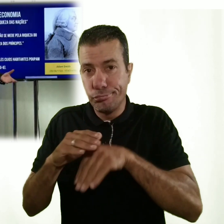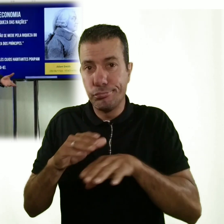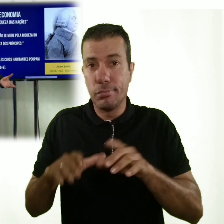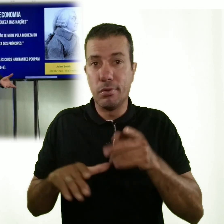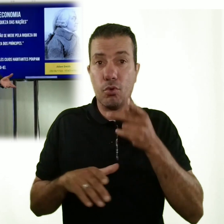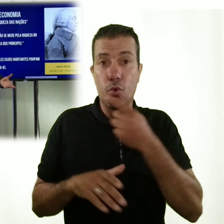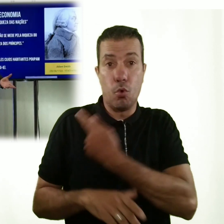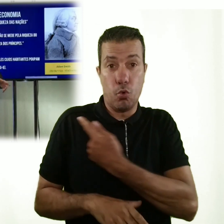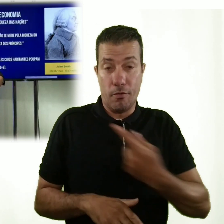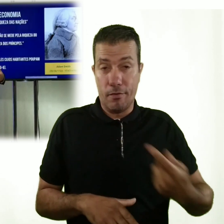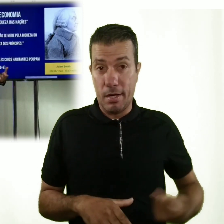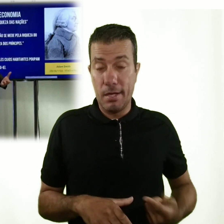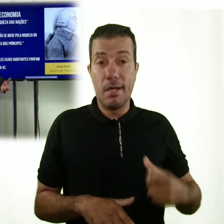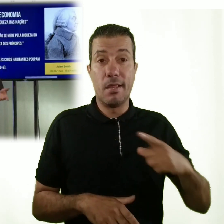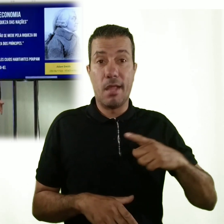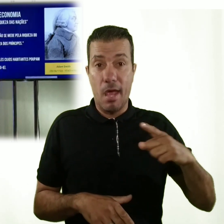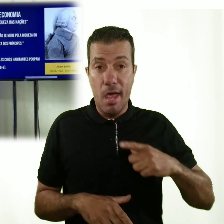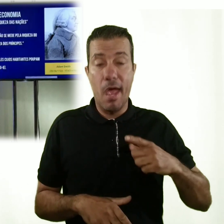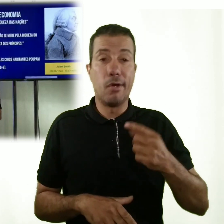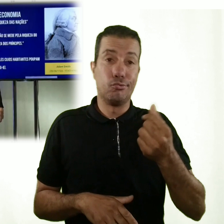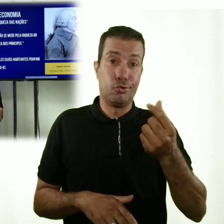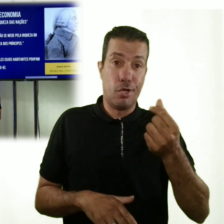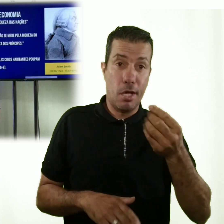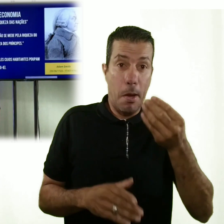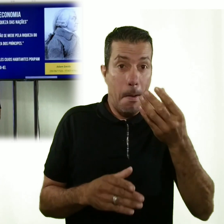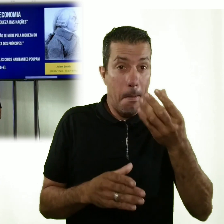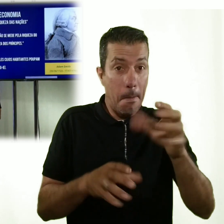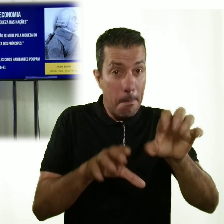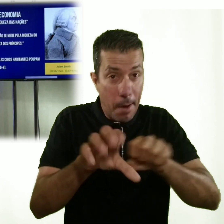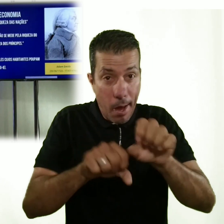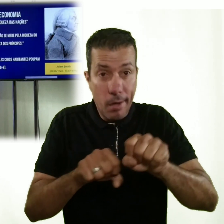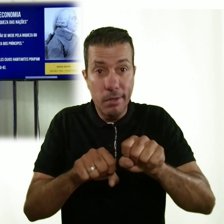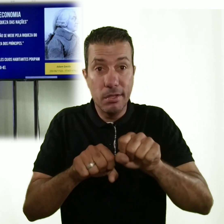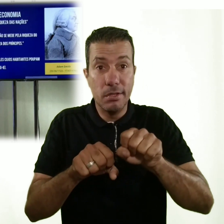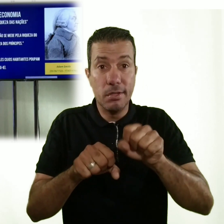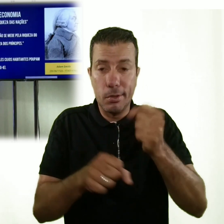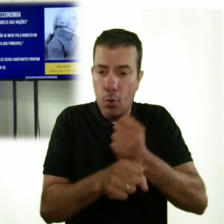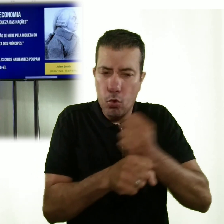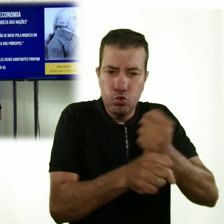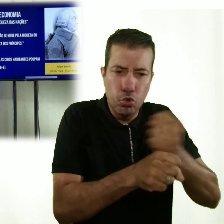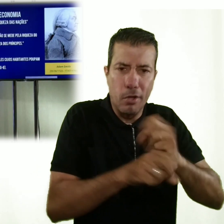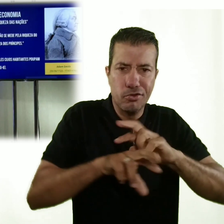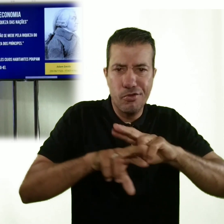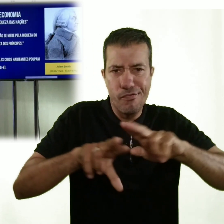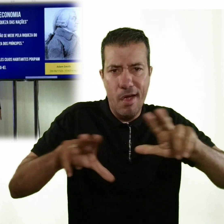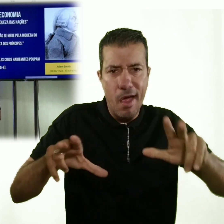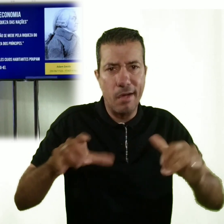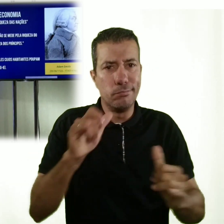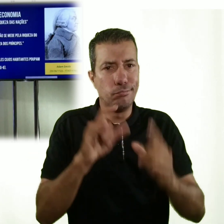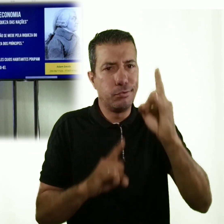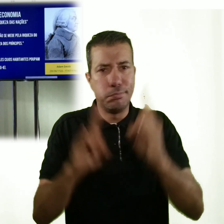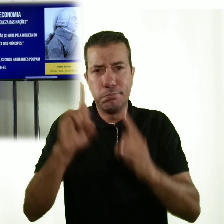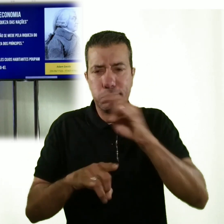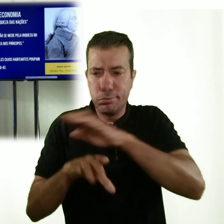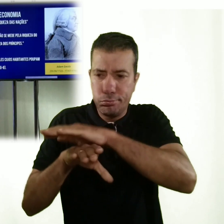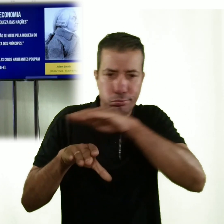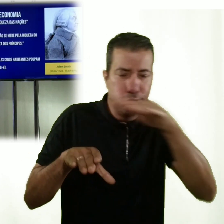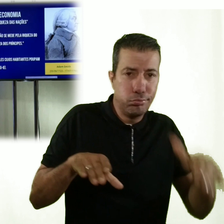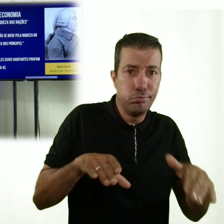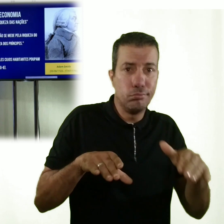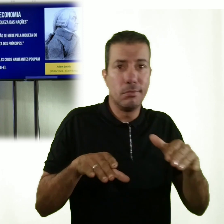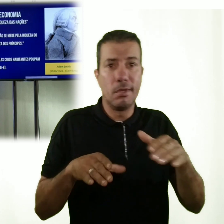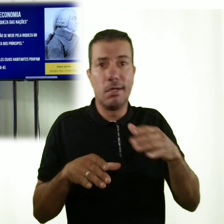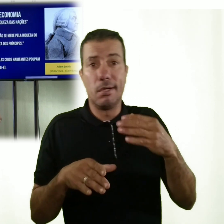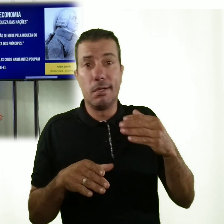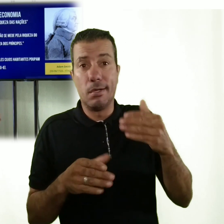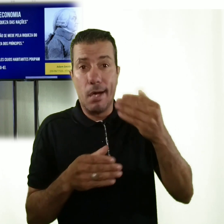esse dinheiro e faz obras de infraestrutura, o país cresce. Países pobres são aqueles que o povo fica pendurado no cheque especial, no cartão de